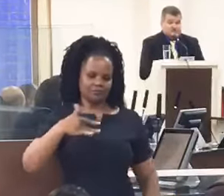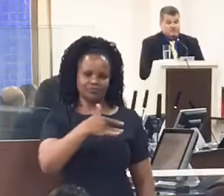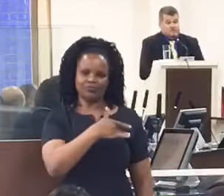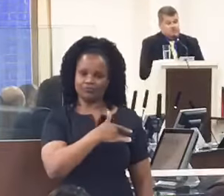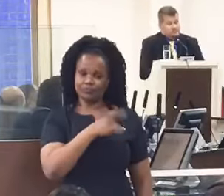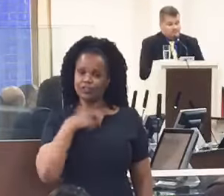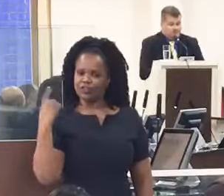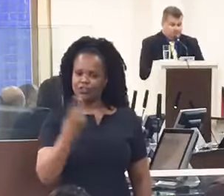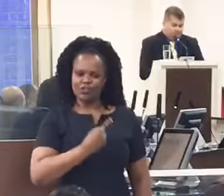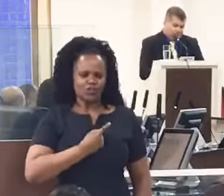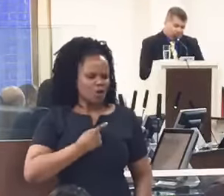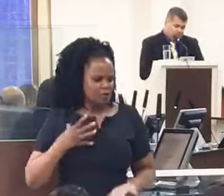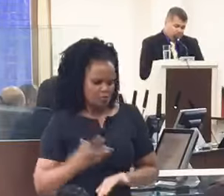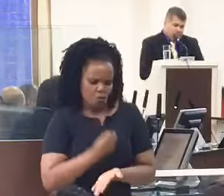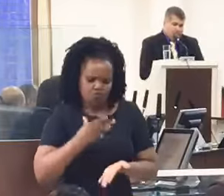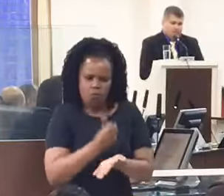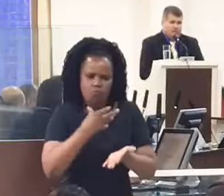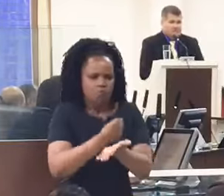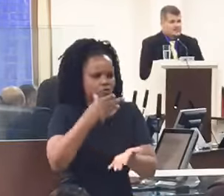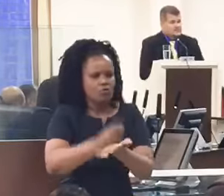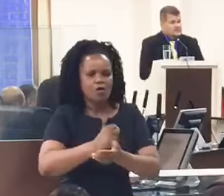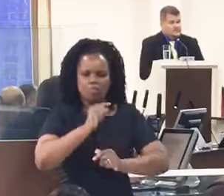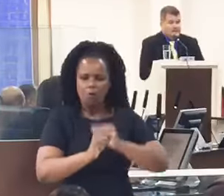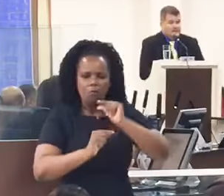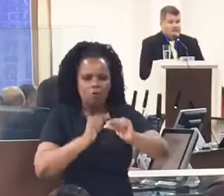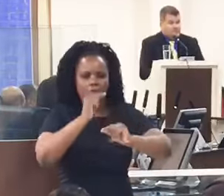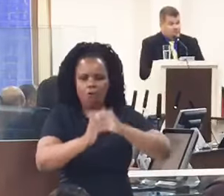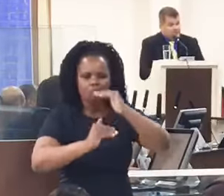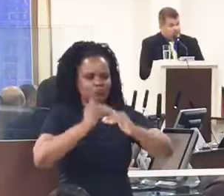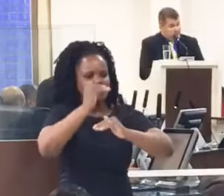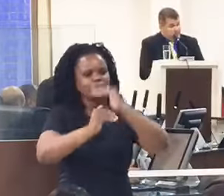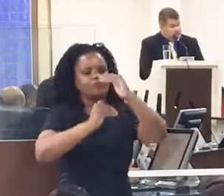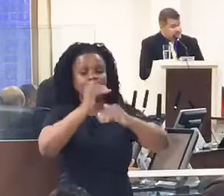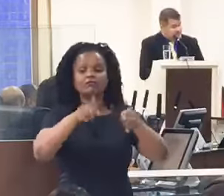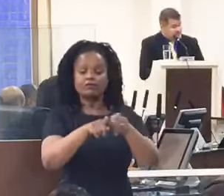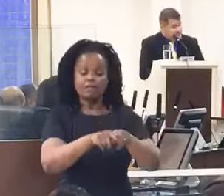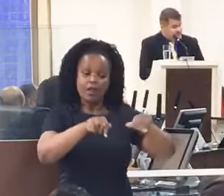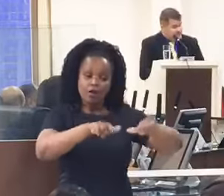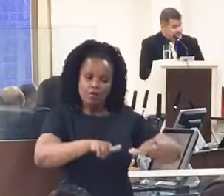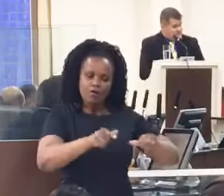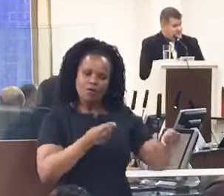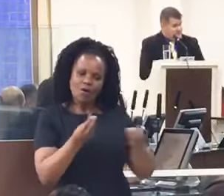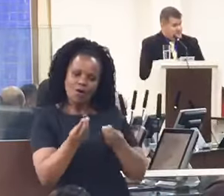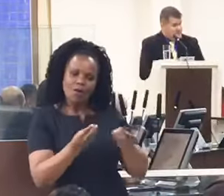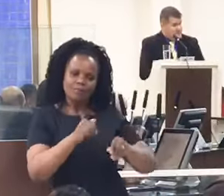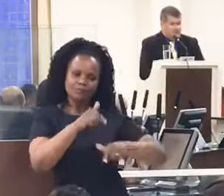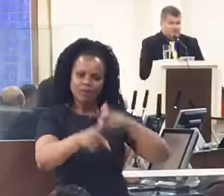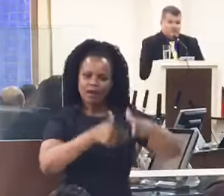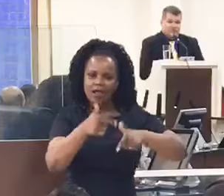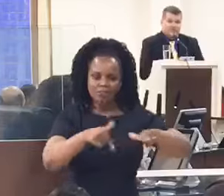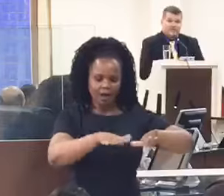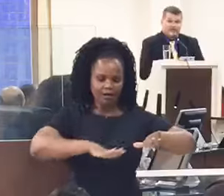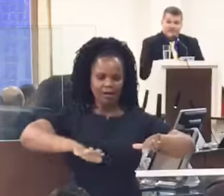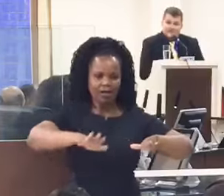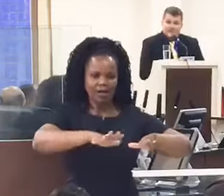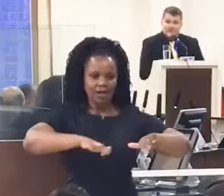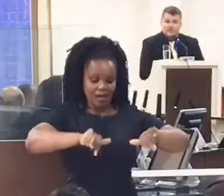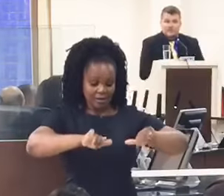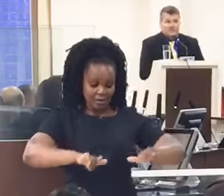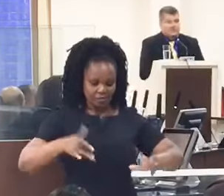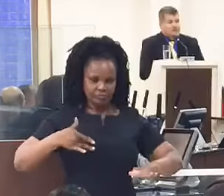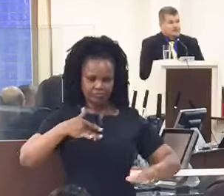estamos avançando muito também com relação às adequações dos postos de saúde. Nós temos para